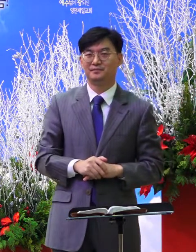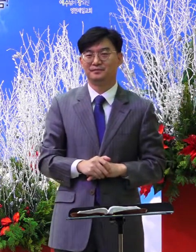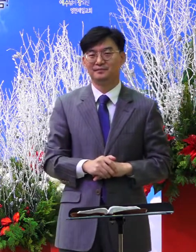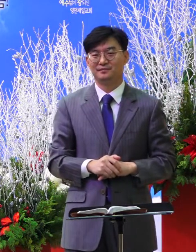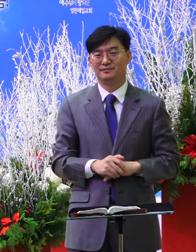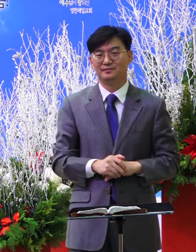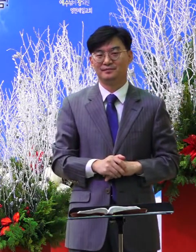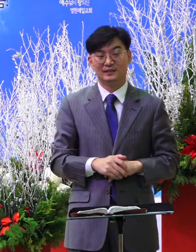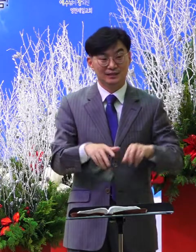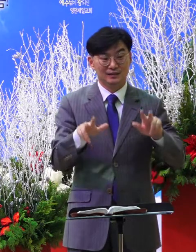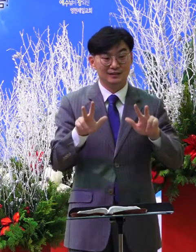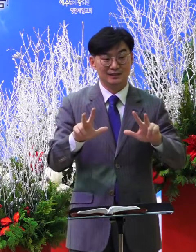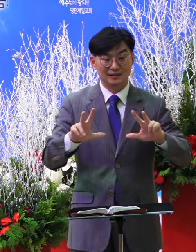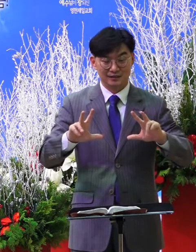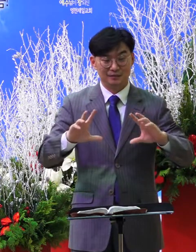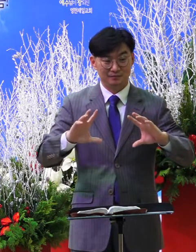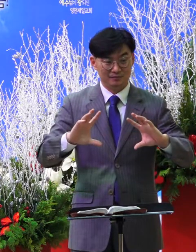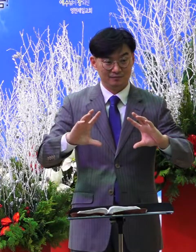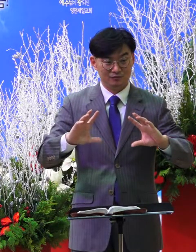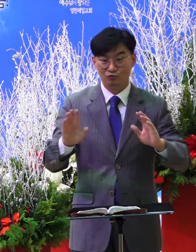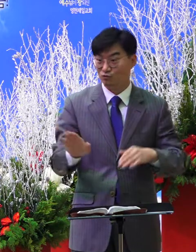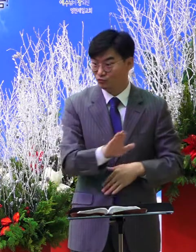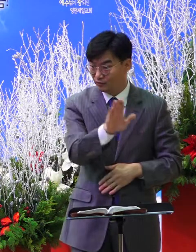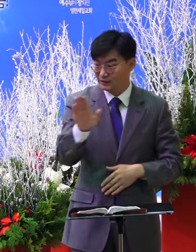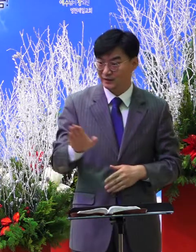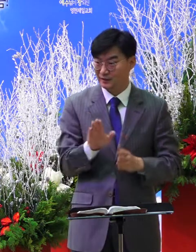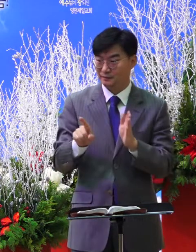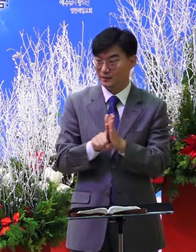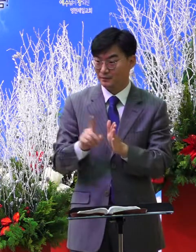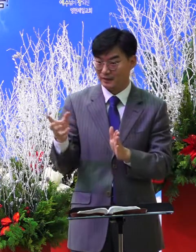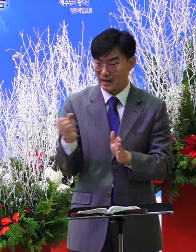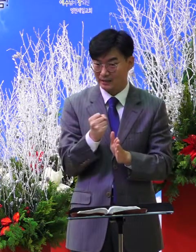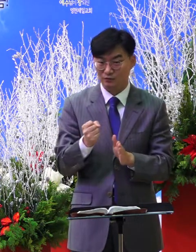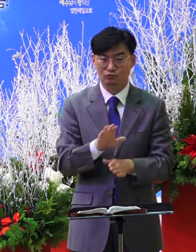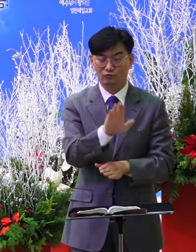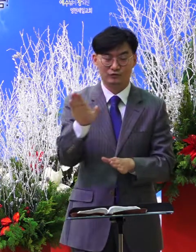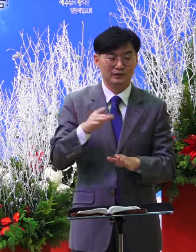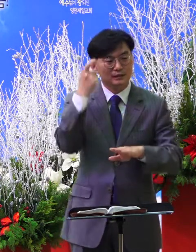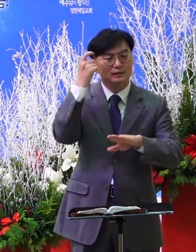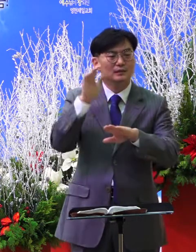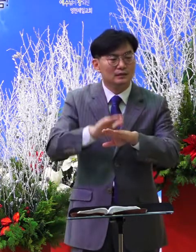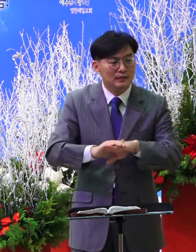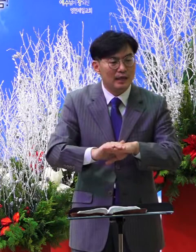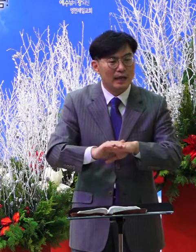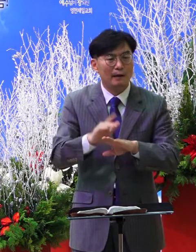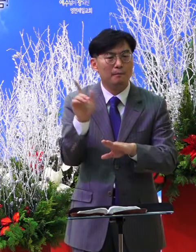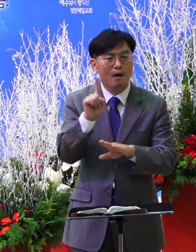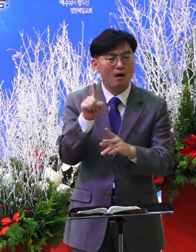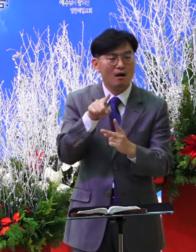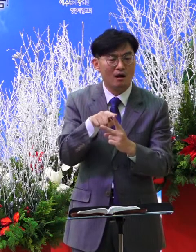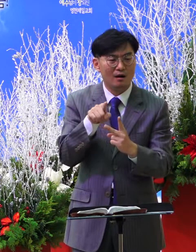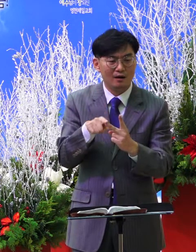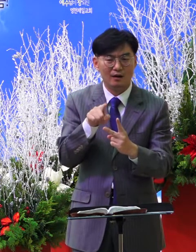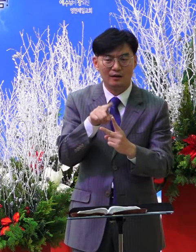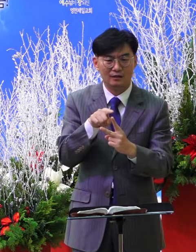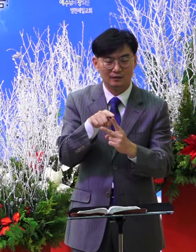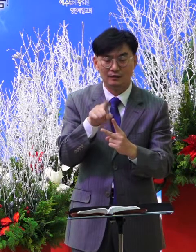이 땅에 신앙인으로 살아가는 우리들에게 두 가지 지혜가 있었으면 좋겠습니다. 하나는 누구나 인생을